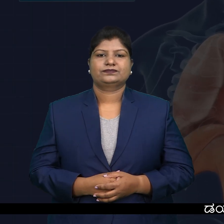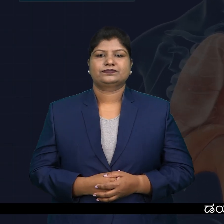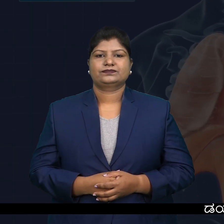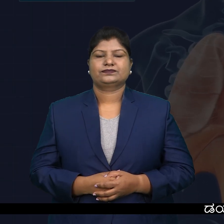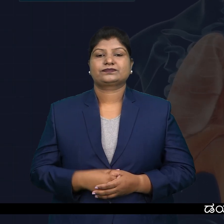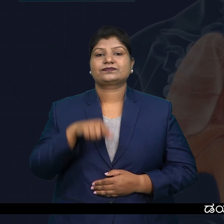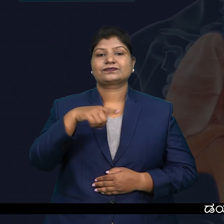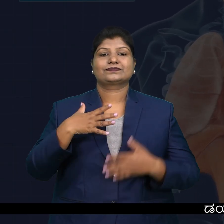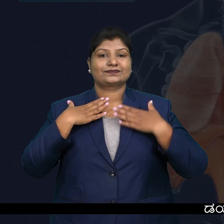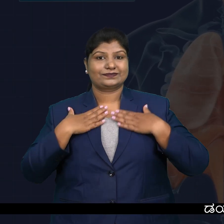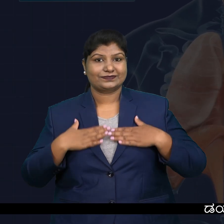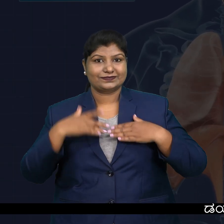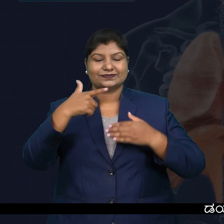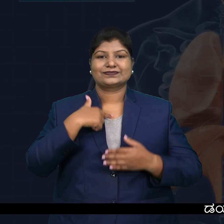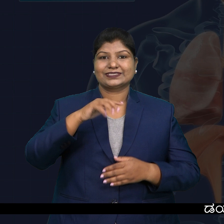ಡಯಾಫ್ರಮ್,